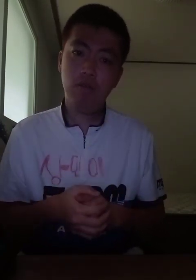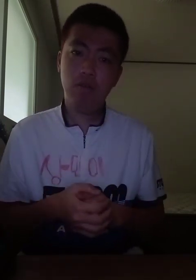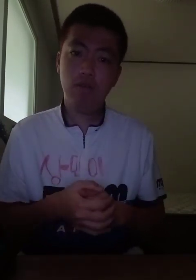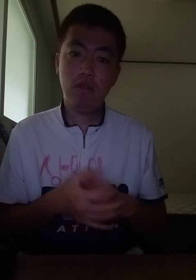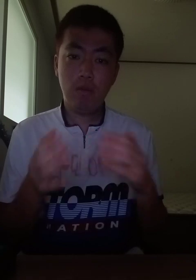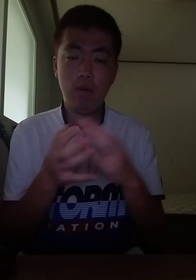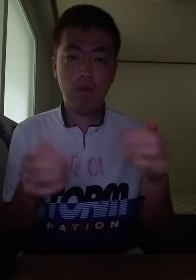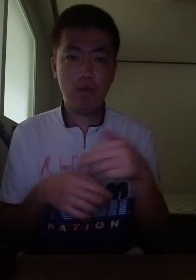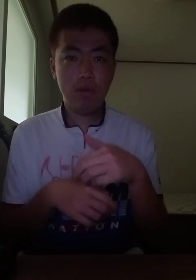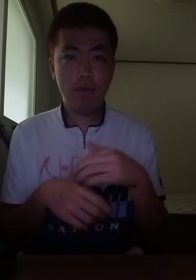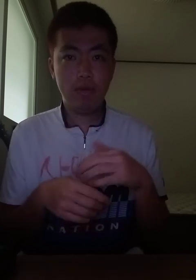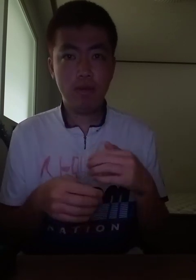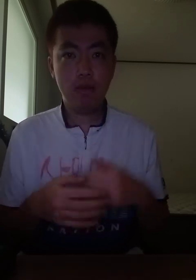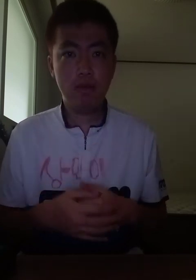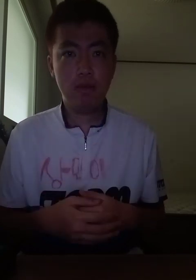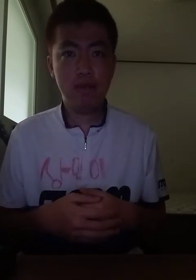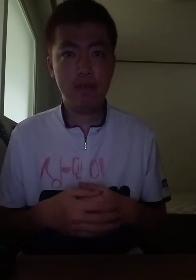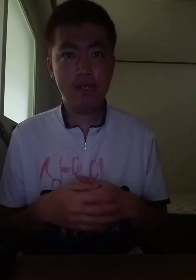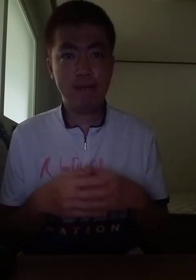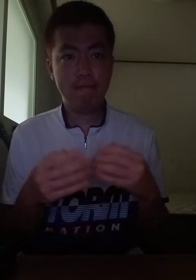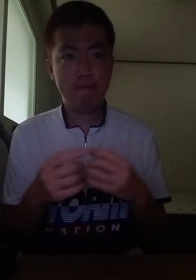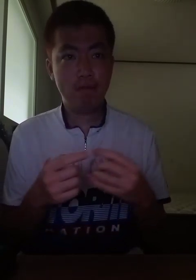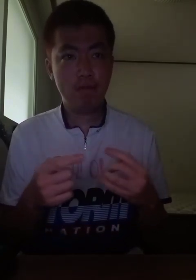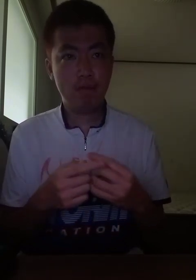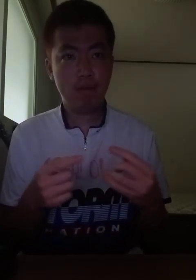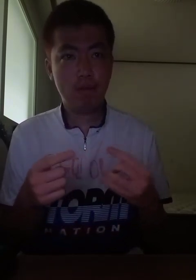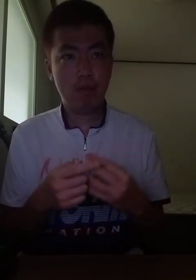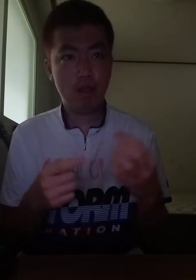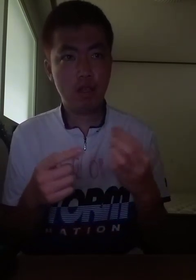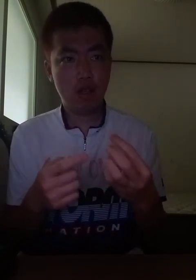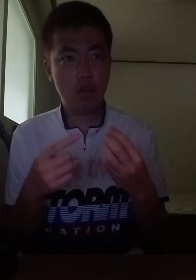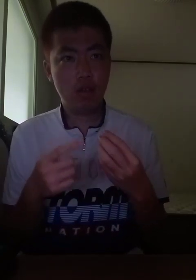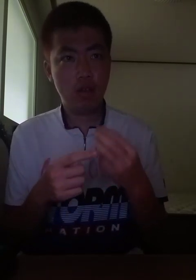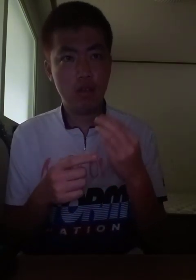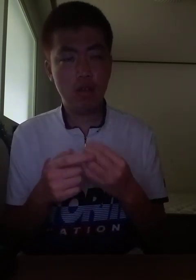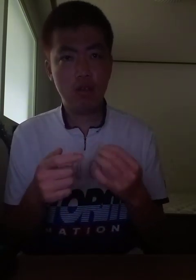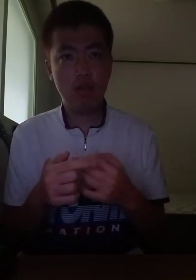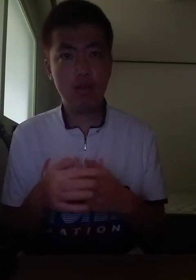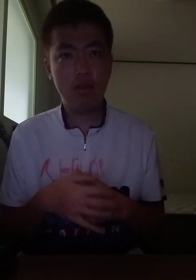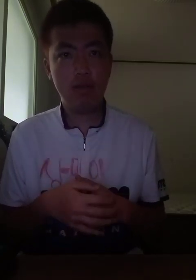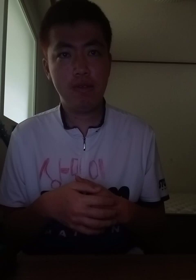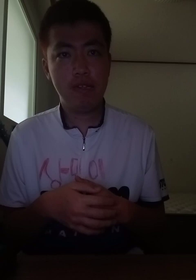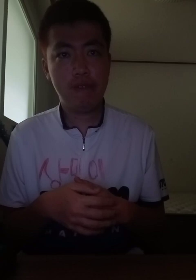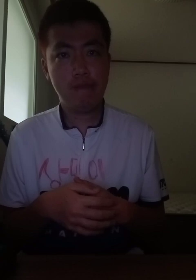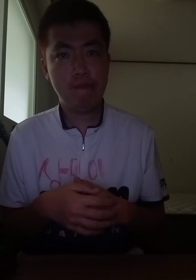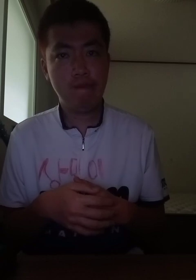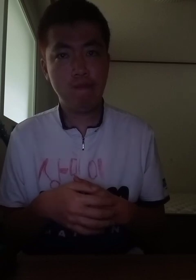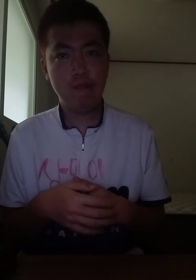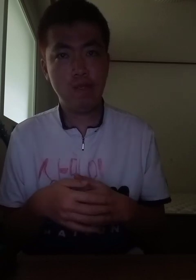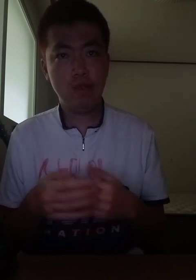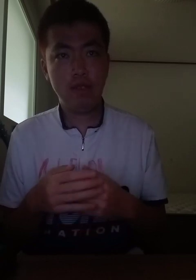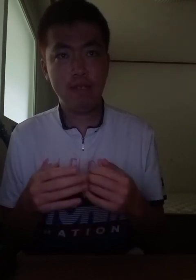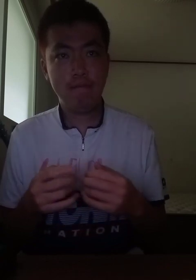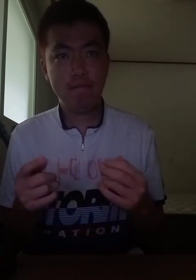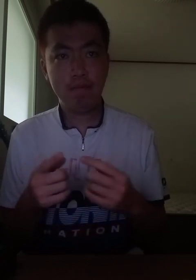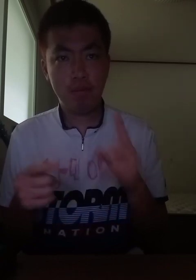버스 정류소입니다. 그런데 버스 표지판은 이렇게 가드레일 뒤에 설치가 되어 있고요. 버스를 기다릴 수 있는 공간은 사람 한 명 서 있을